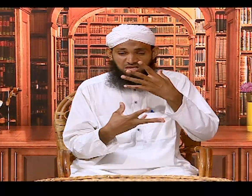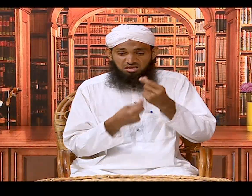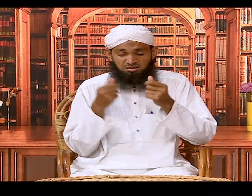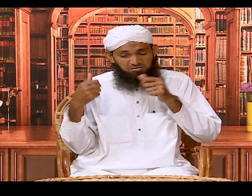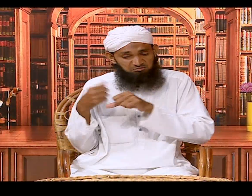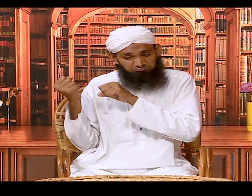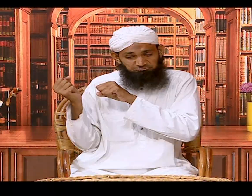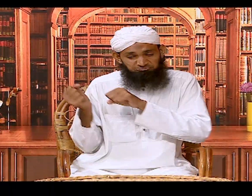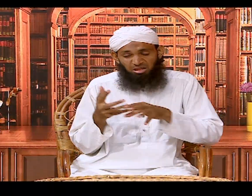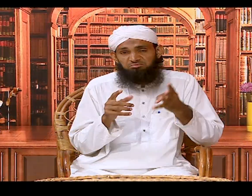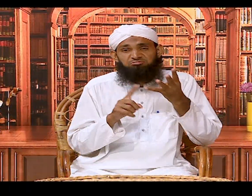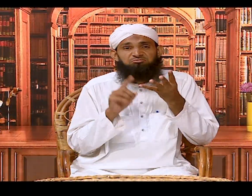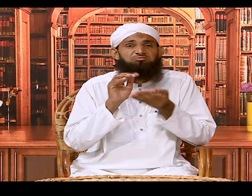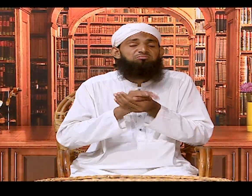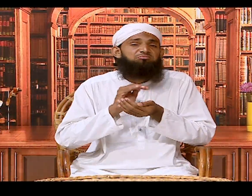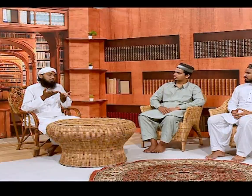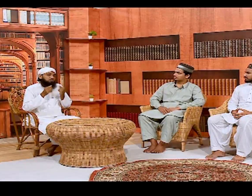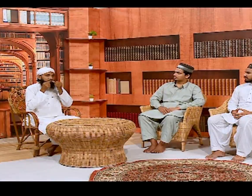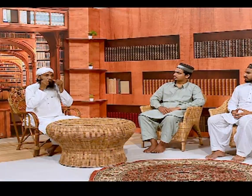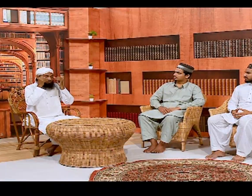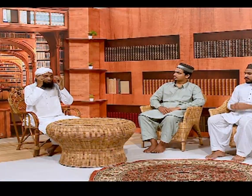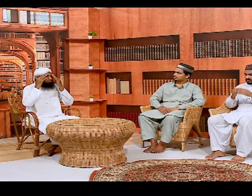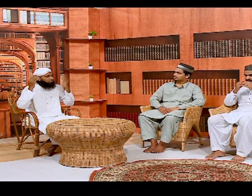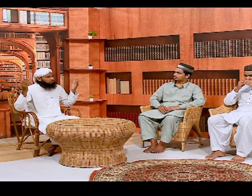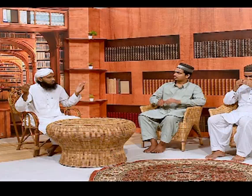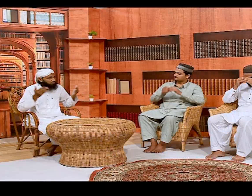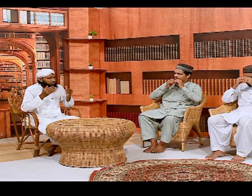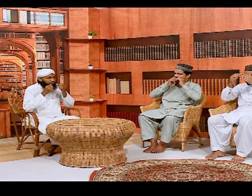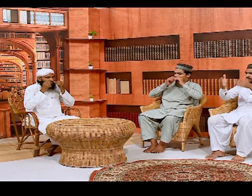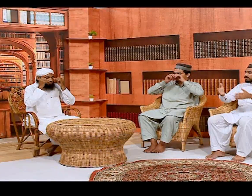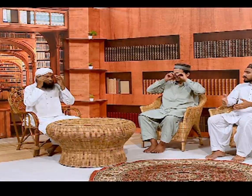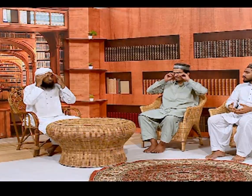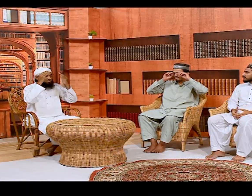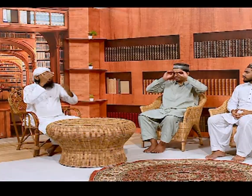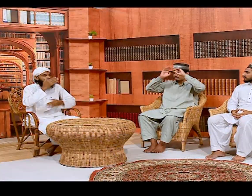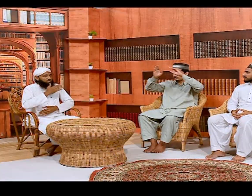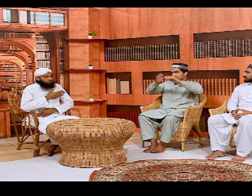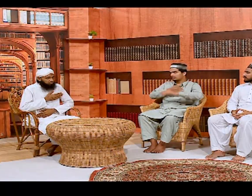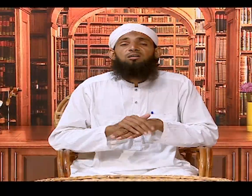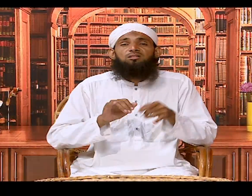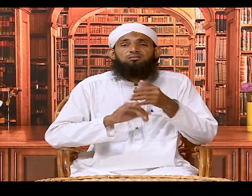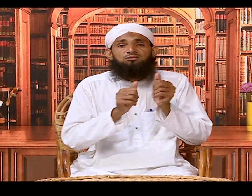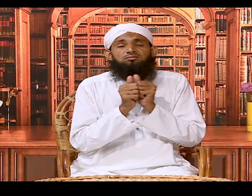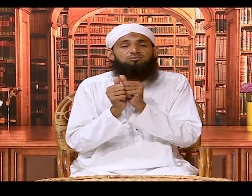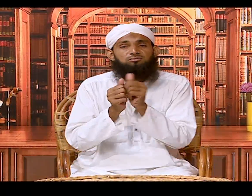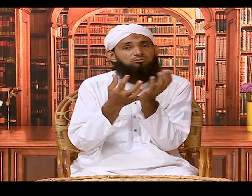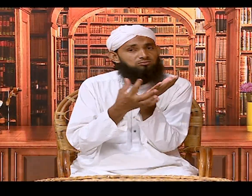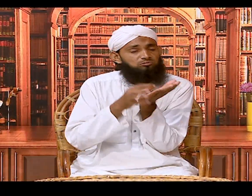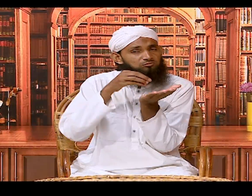میں داخل ہونا باقی رہ گیا ہے۔ صلو علی الحبیب صلی اللہ علی محمد۔ حضرت عثمان غنی رضی